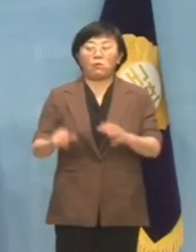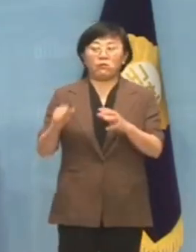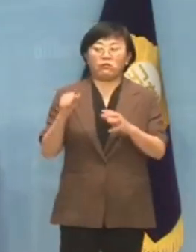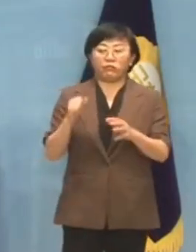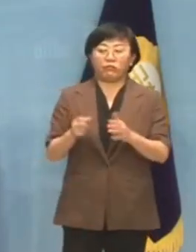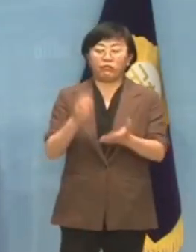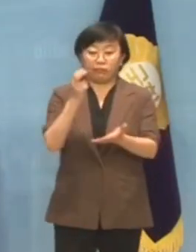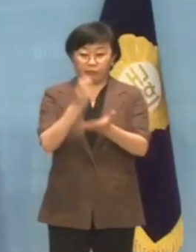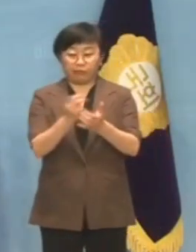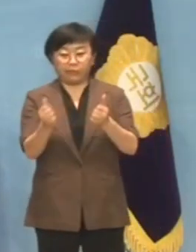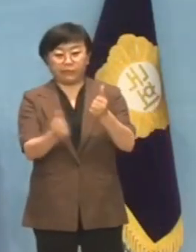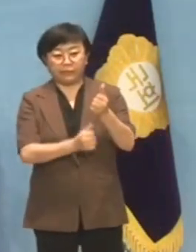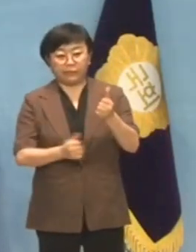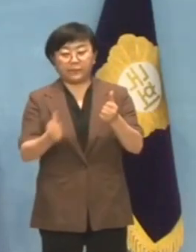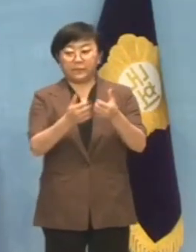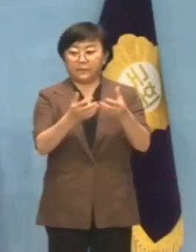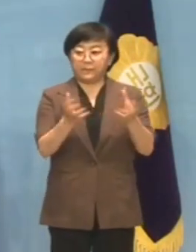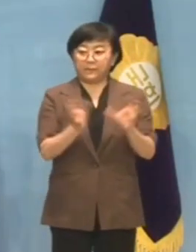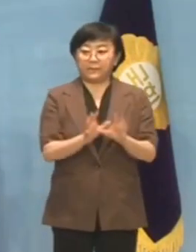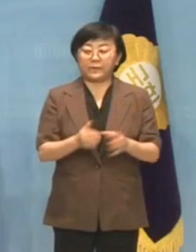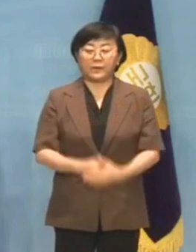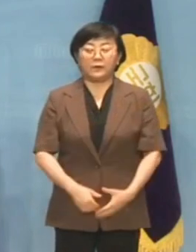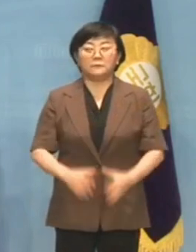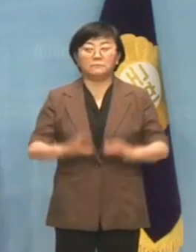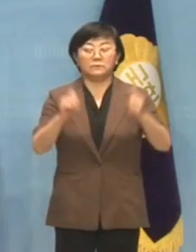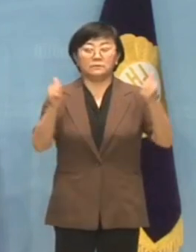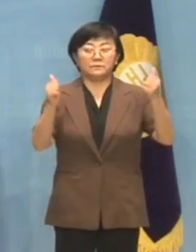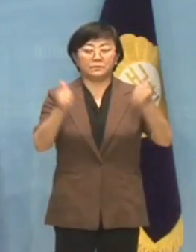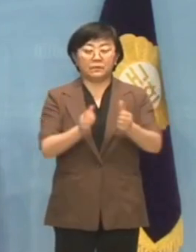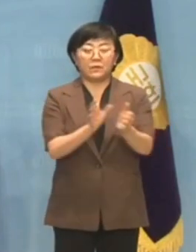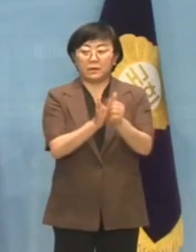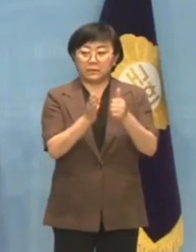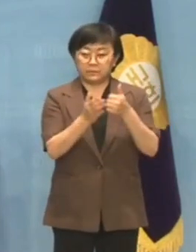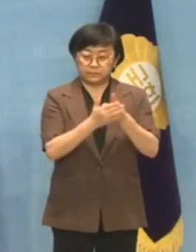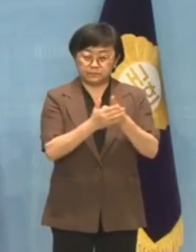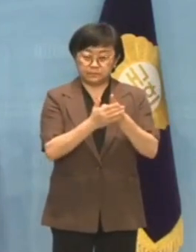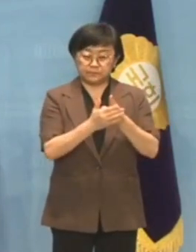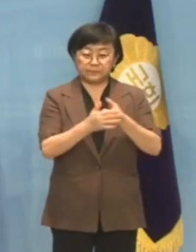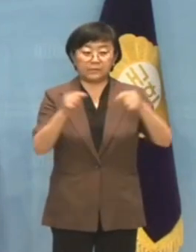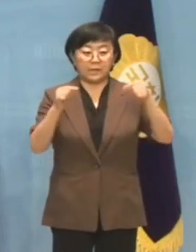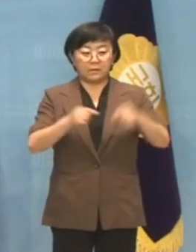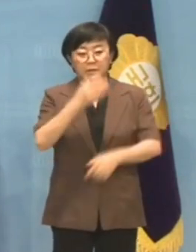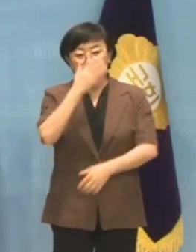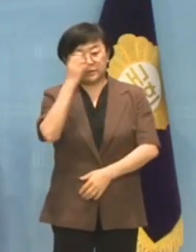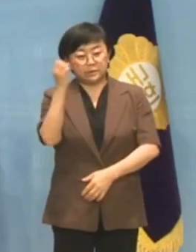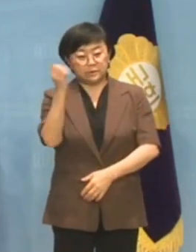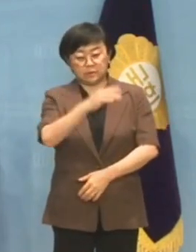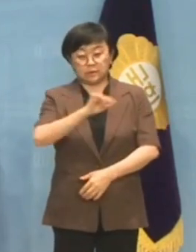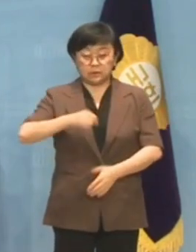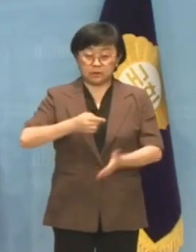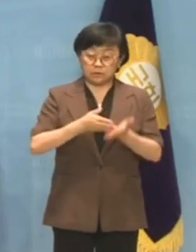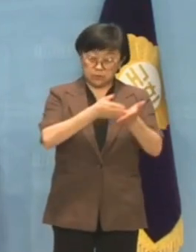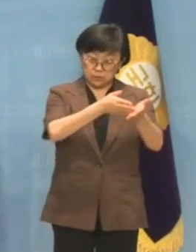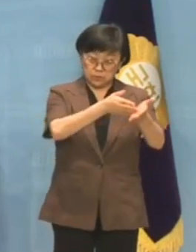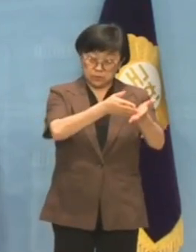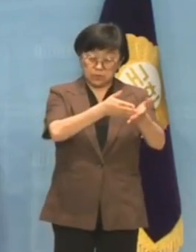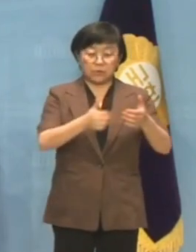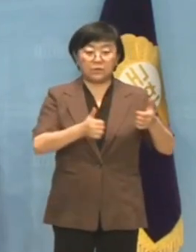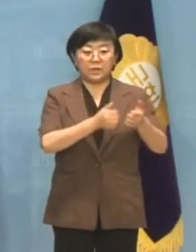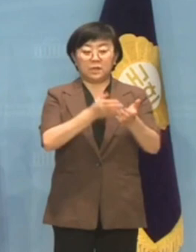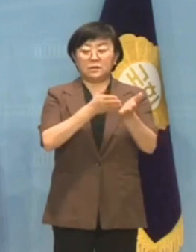국민의힘 법제사법 의원들입니다. 의회 협치와 타협을 무시한 채 단독으로